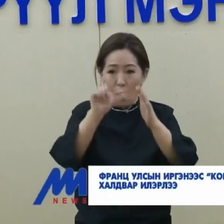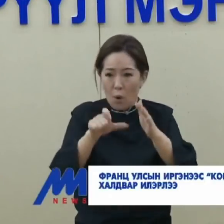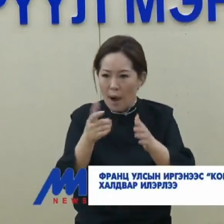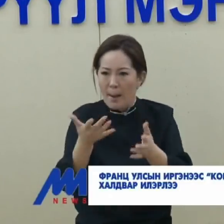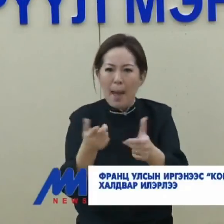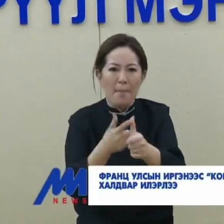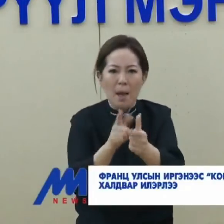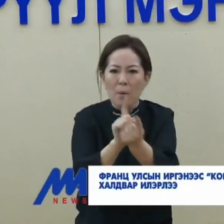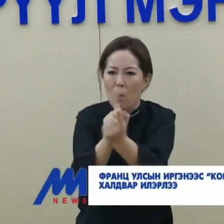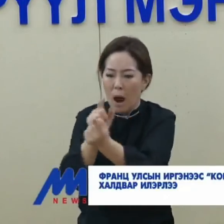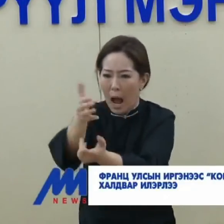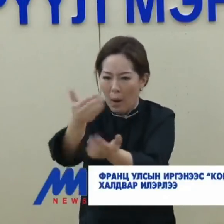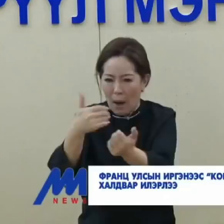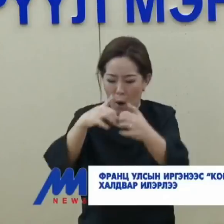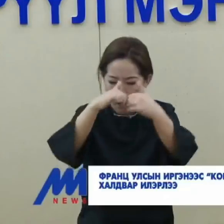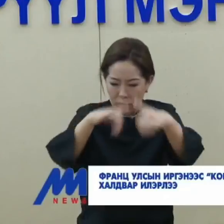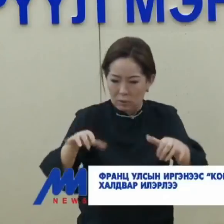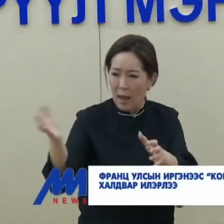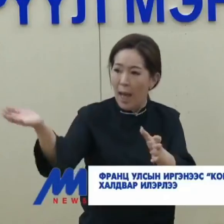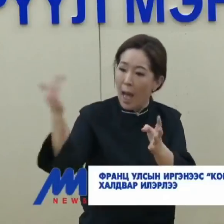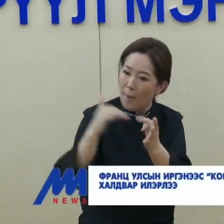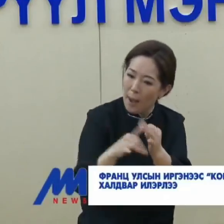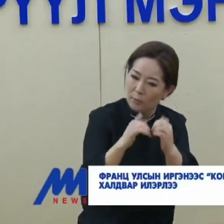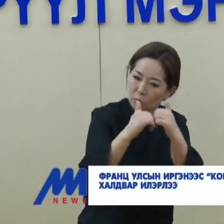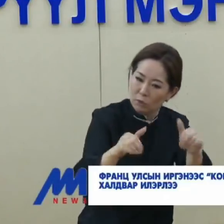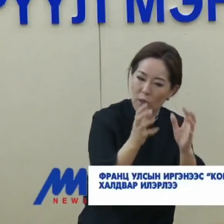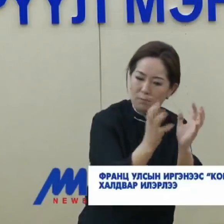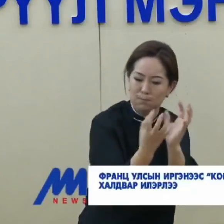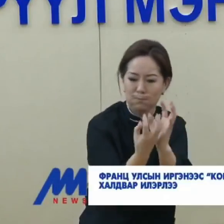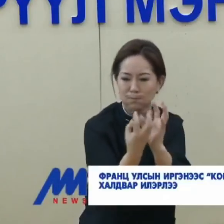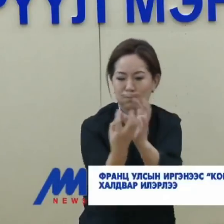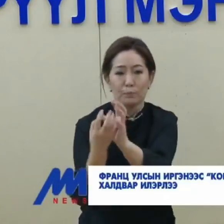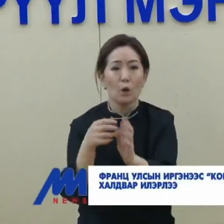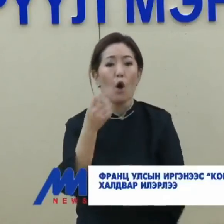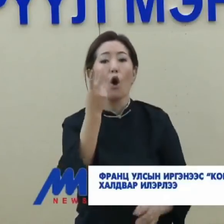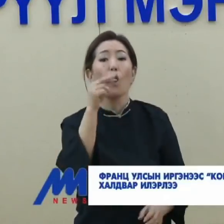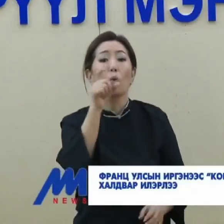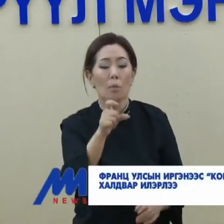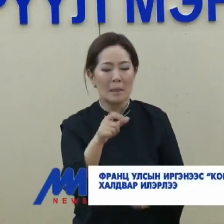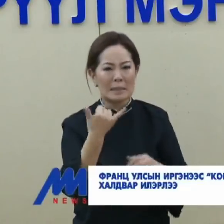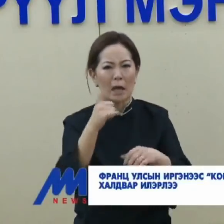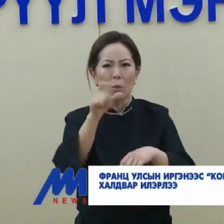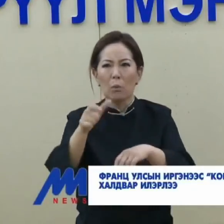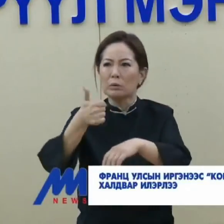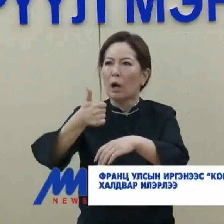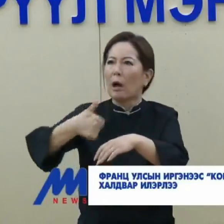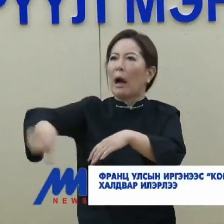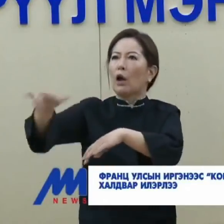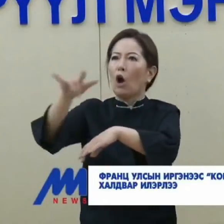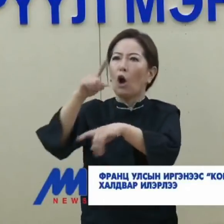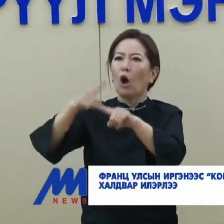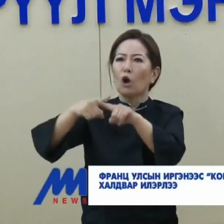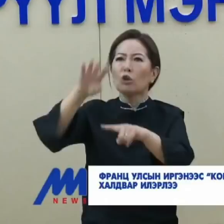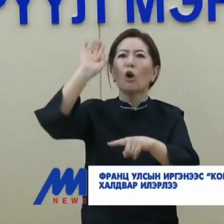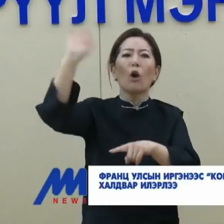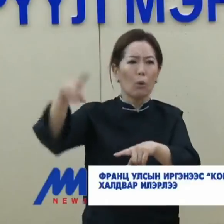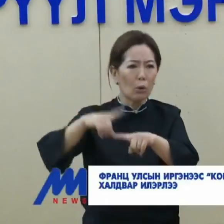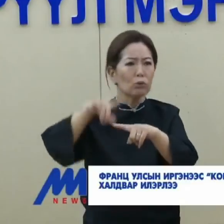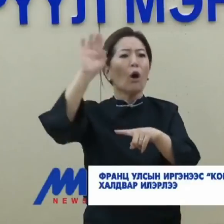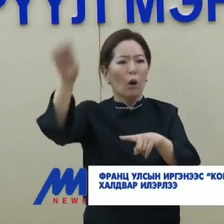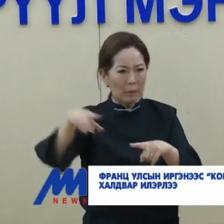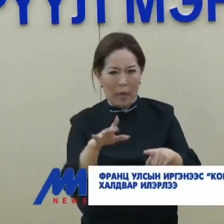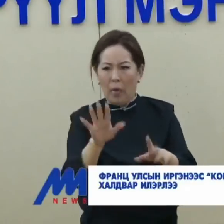эхэлсэн. Одоогоор 20 хүнийг тусгаарлаад байна. Бас хөдөө гадаа явсан ганцны хүнийг аймагт руугаа хилж бас тухайн газарт нь тусгаарлалж